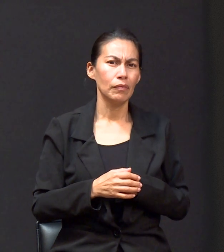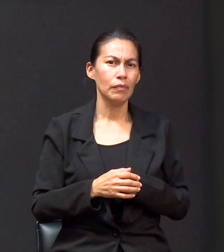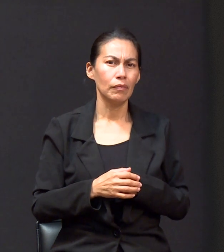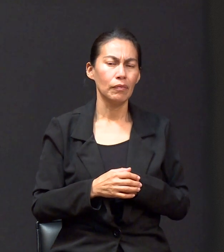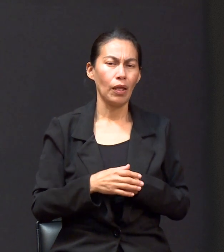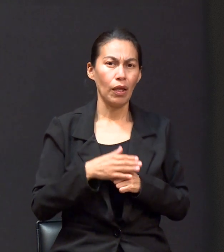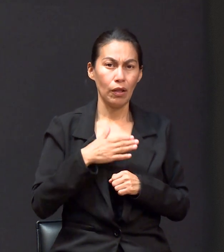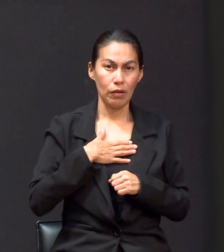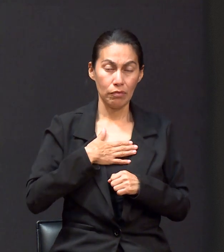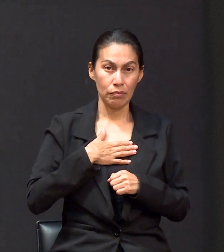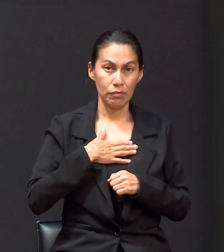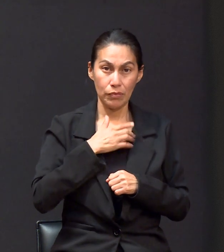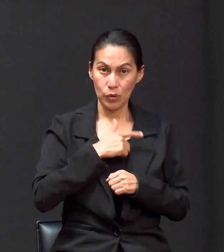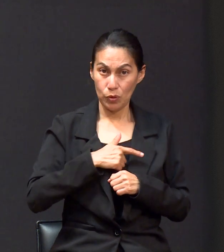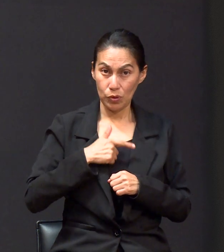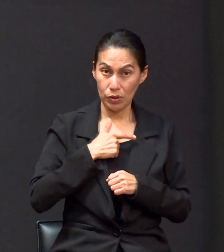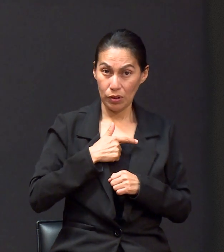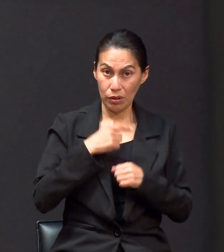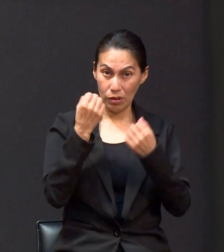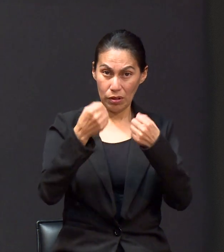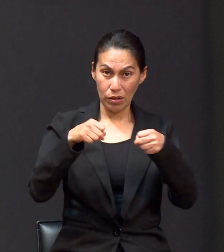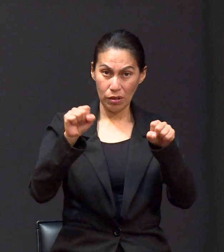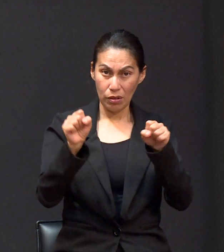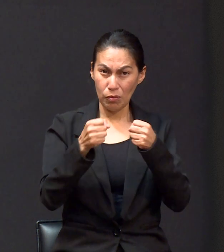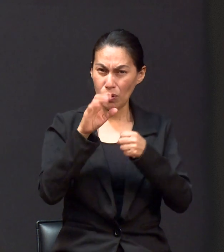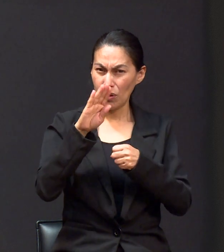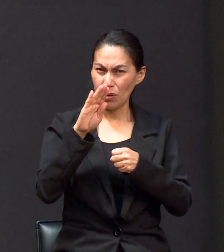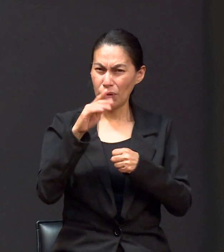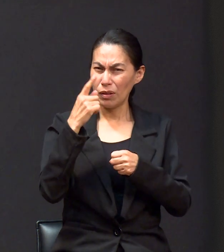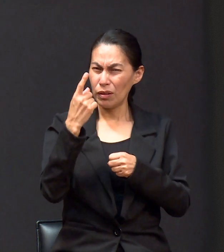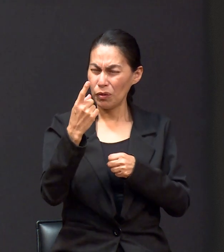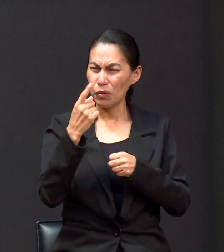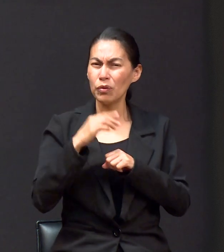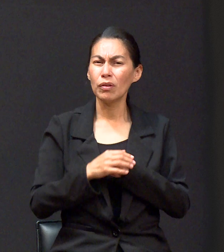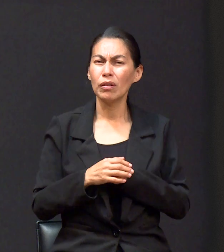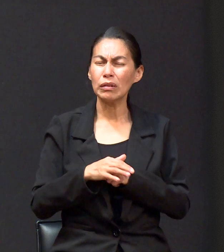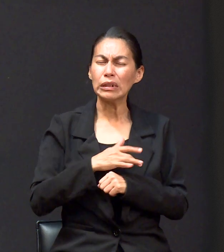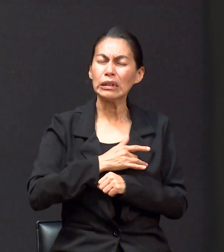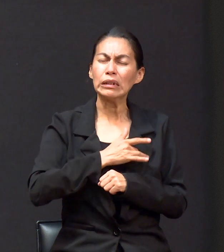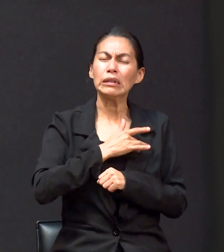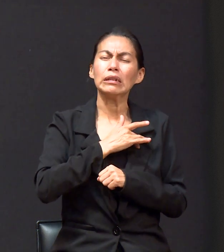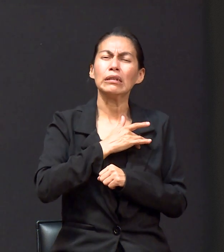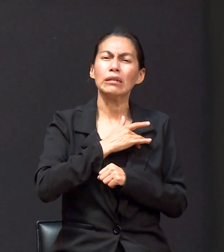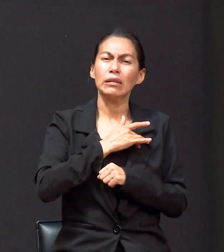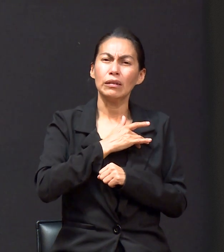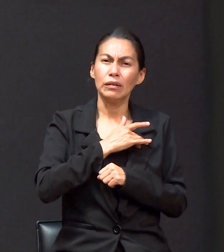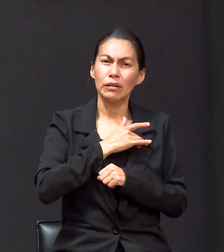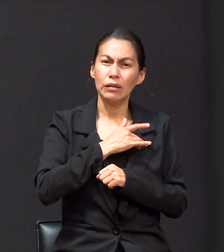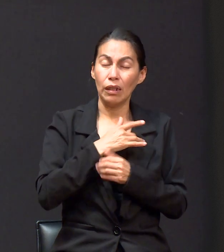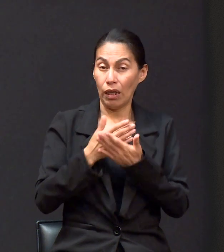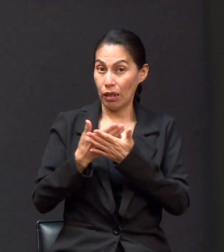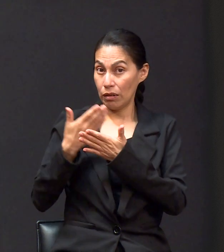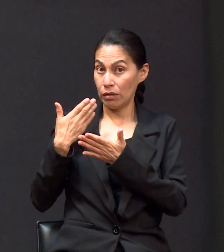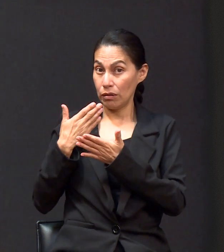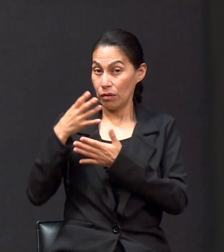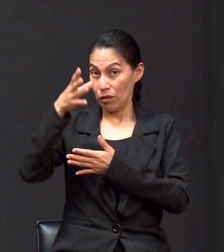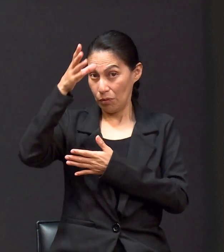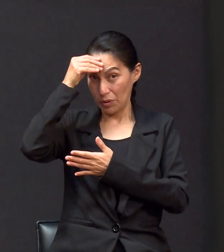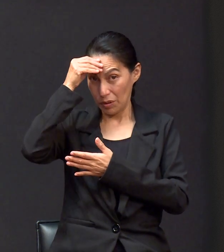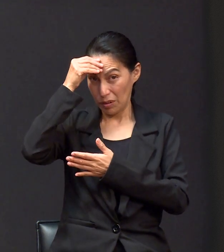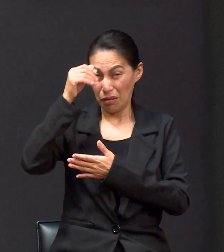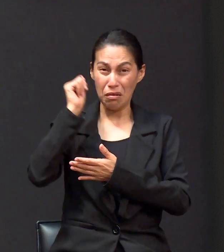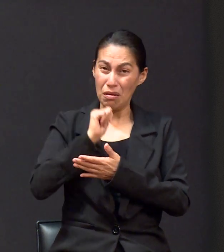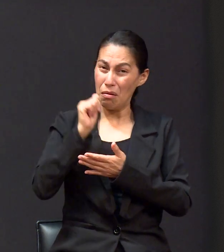A mí me gusta mucho el Salmo 91. Es un salmo que me llena y desde